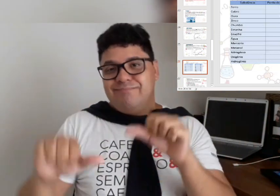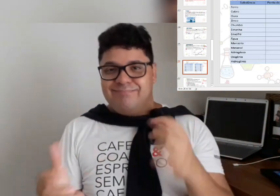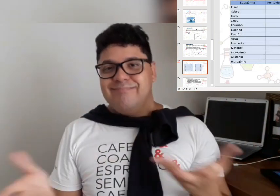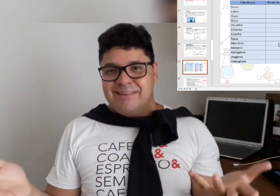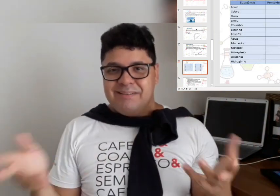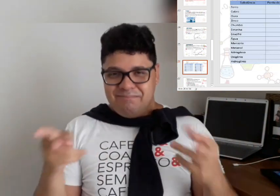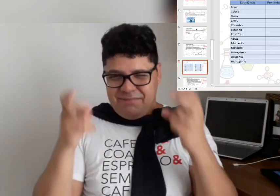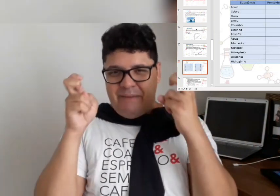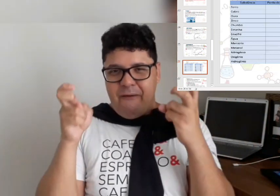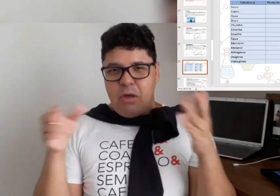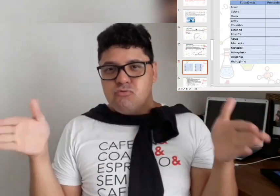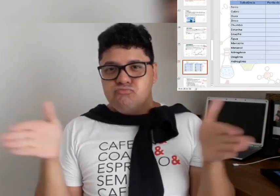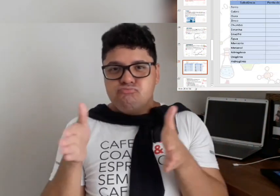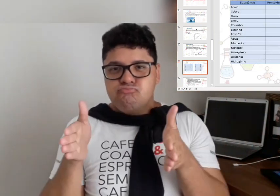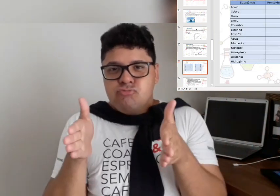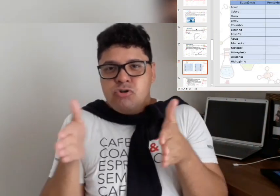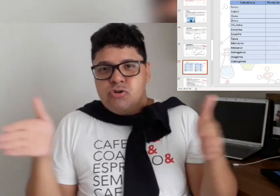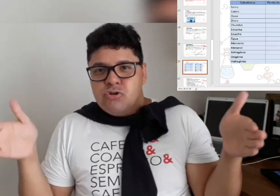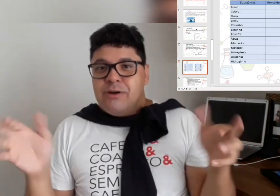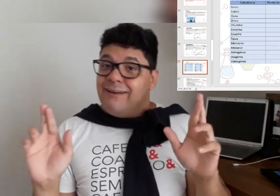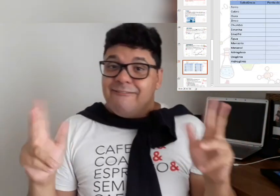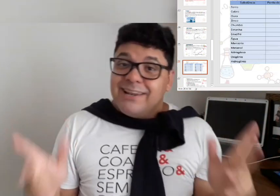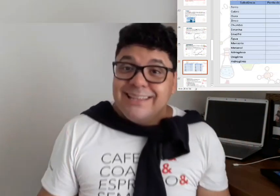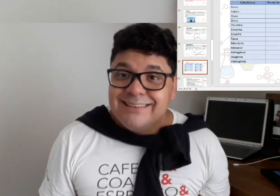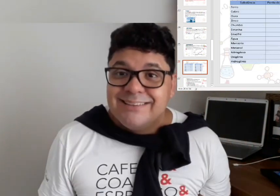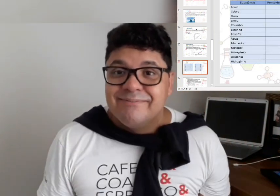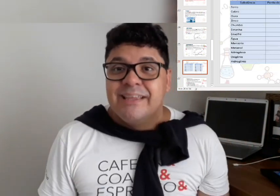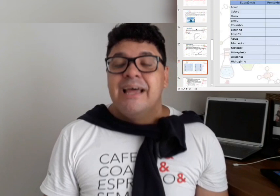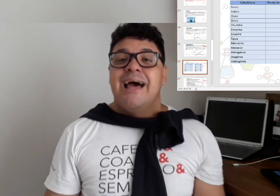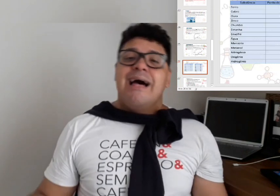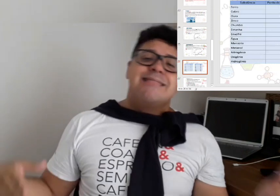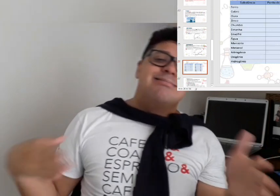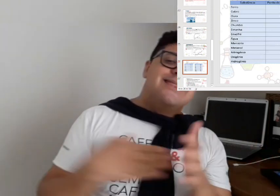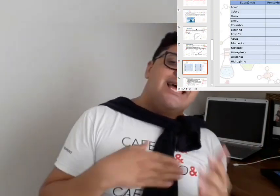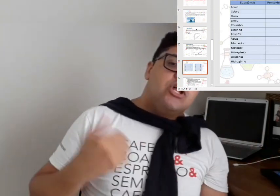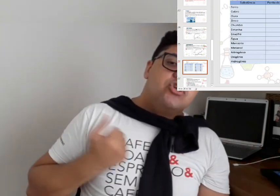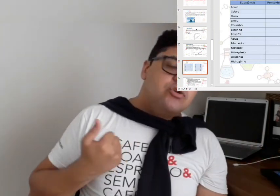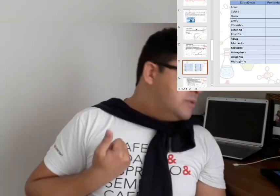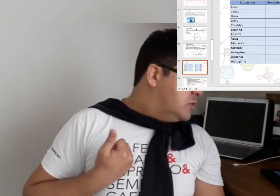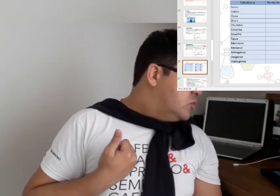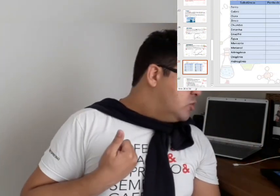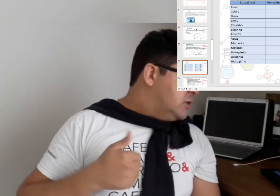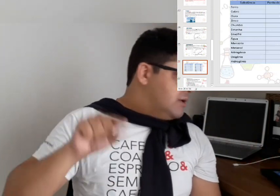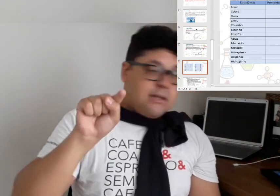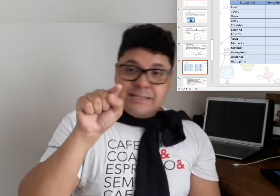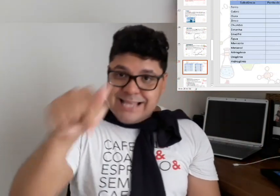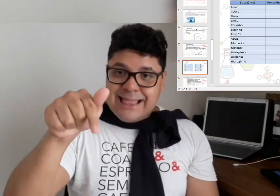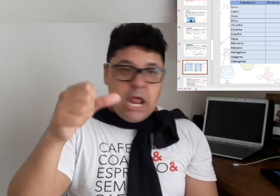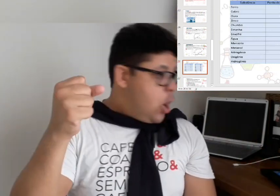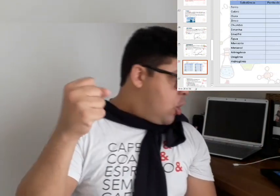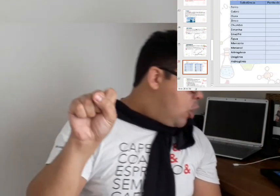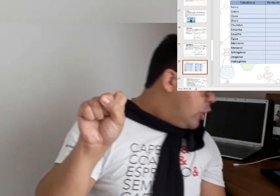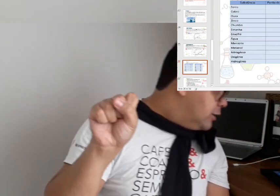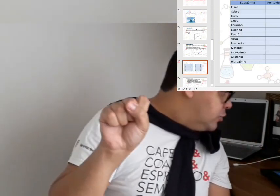até quando que o mercúrio está no estado líquido? Até chegar a 356 graus, 5,